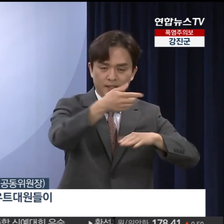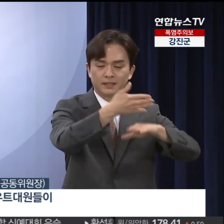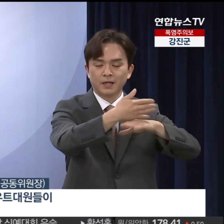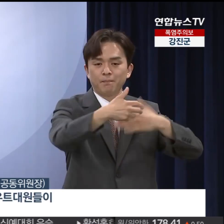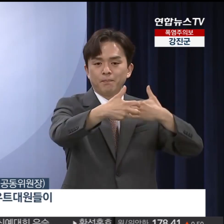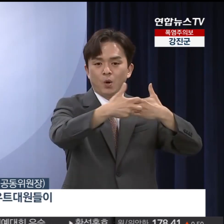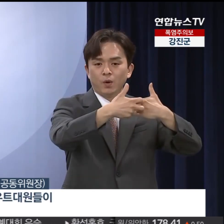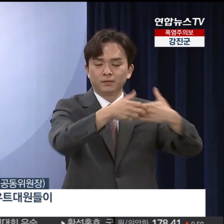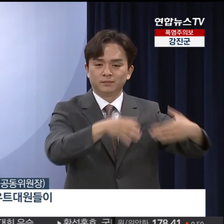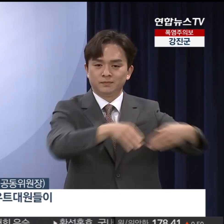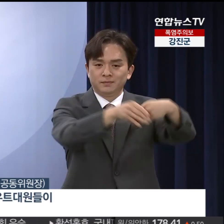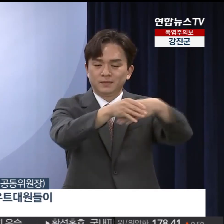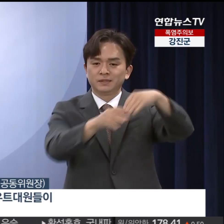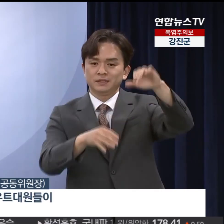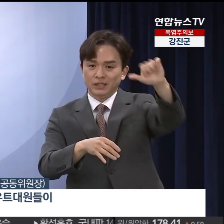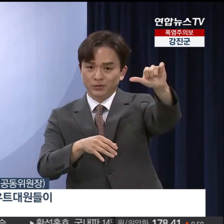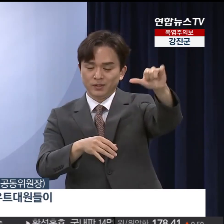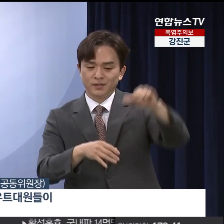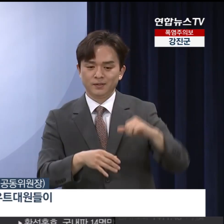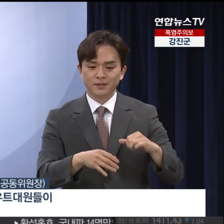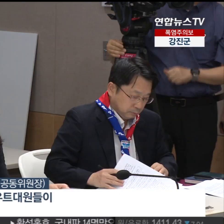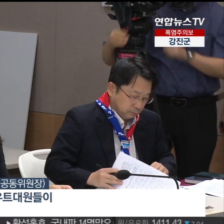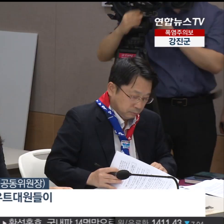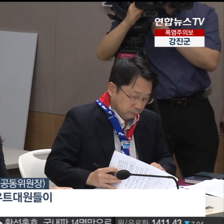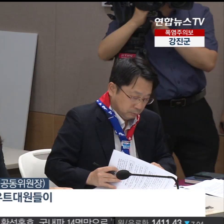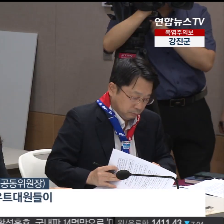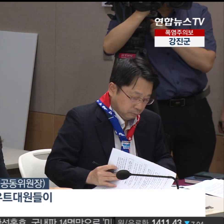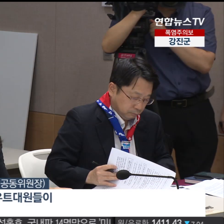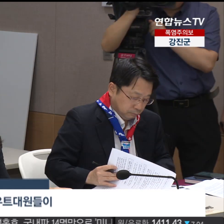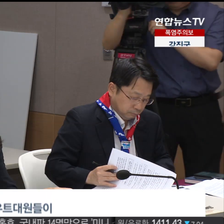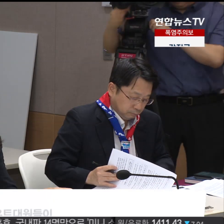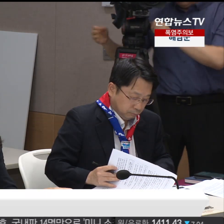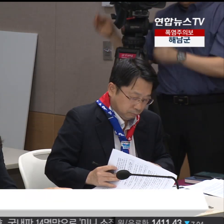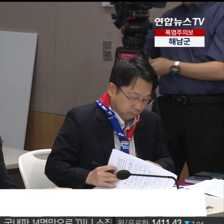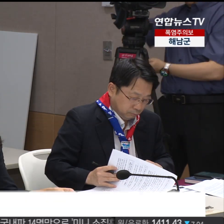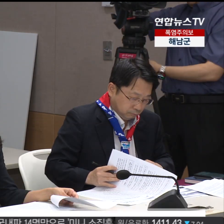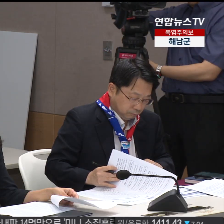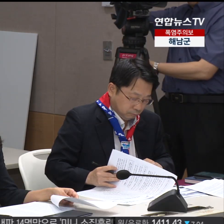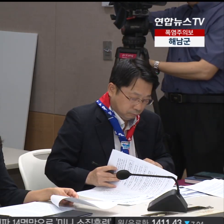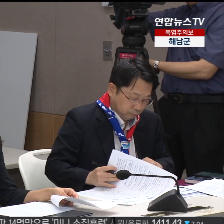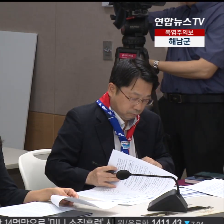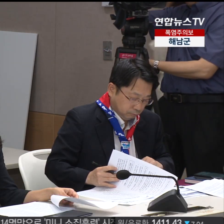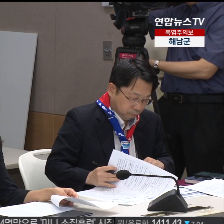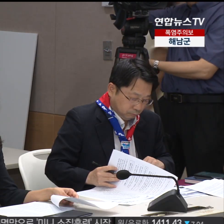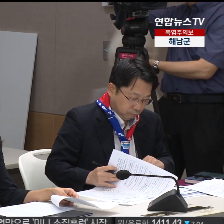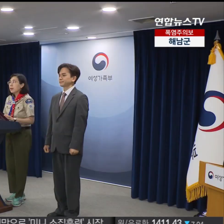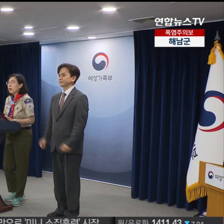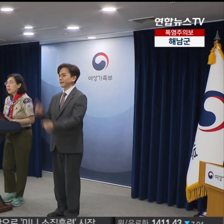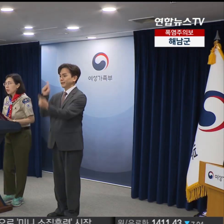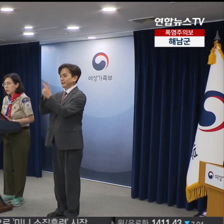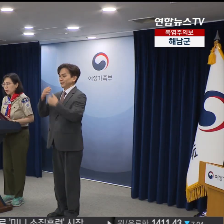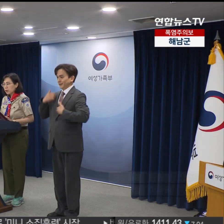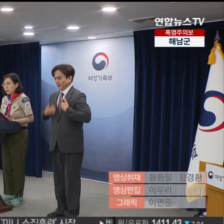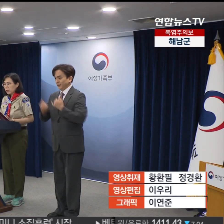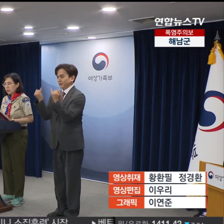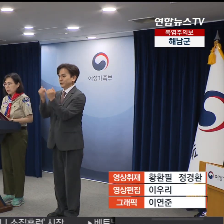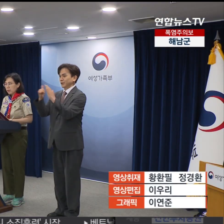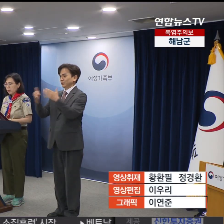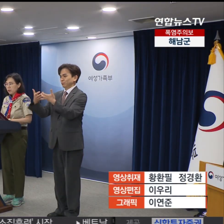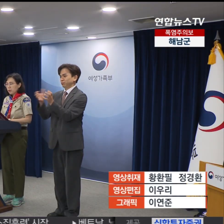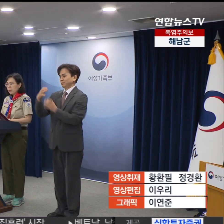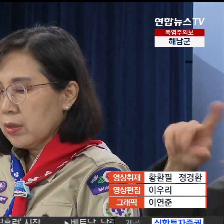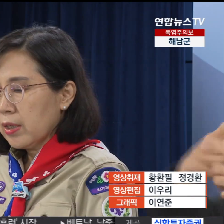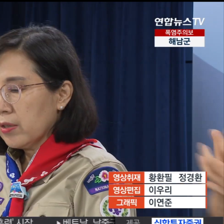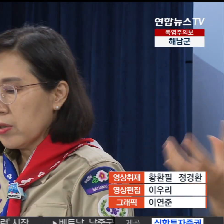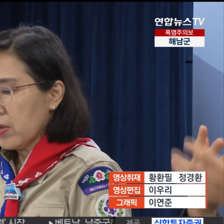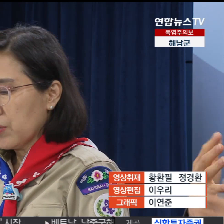나눠 스카우트 대원들이 적절한 치료를 받을 수 있도록 운영. 기상 악조건 속에 코로나19 이후 국내에서 가장